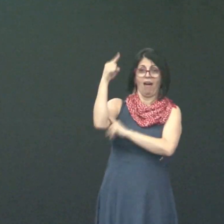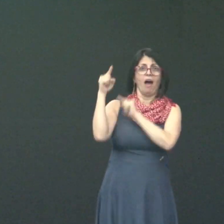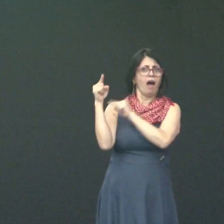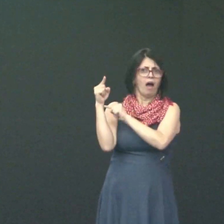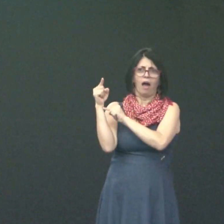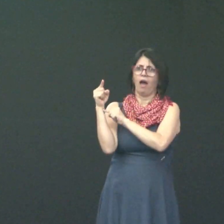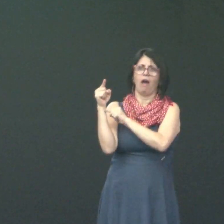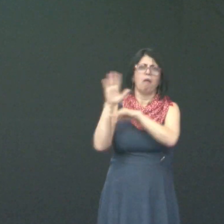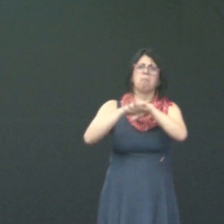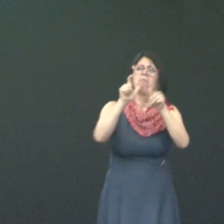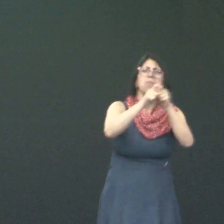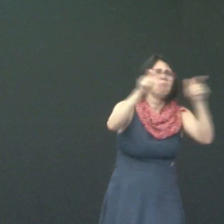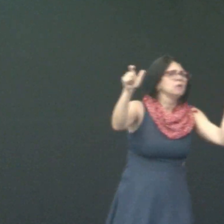finalmente.